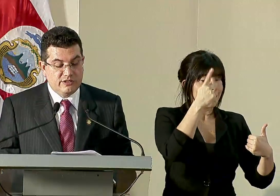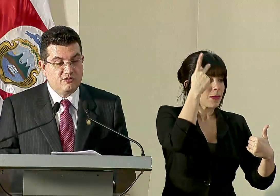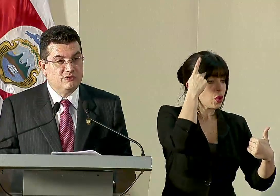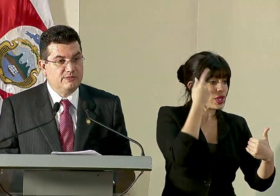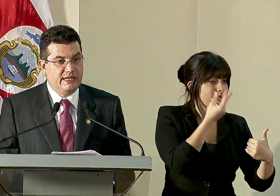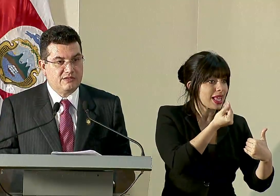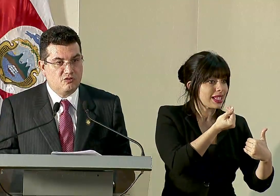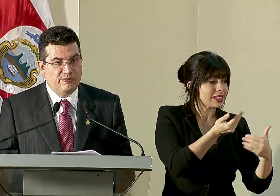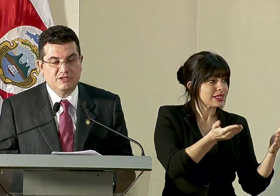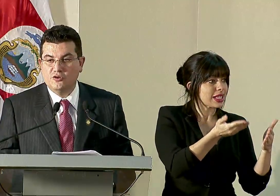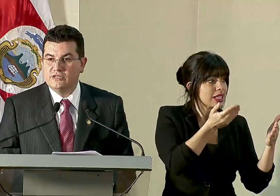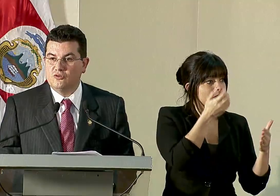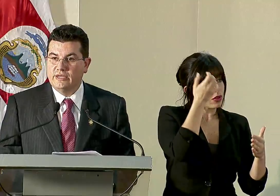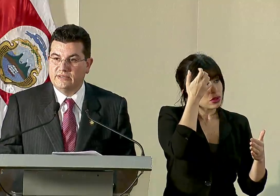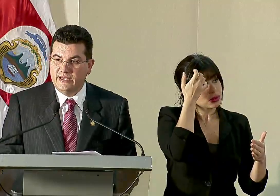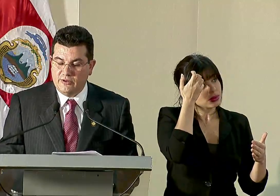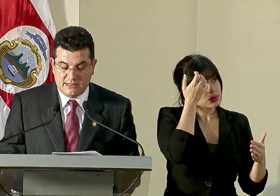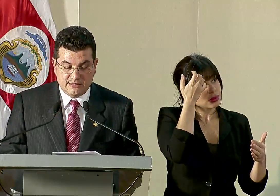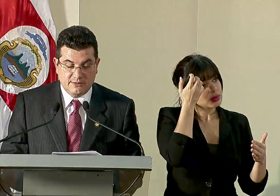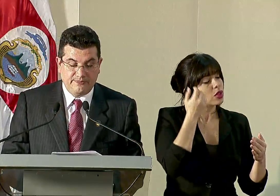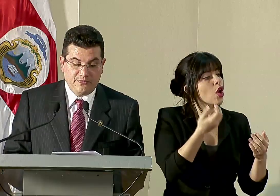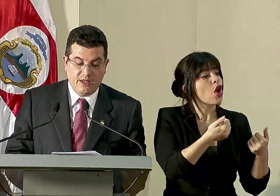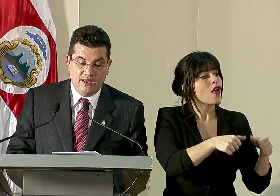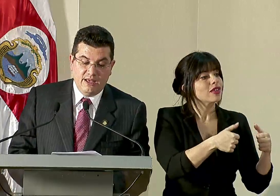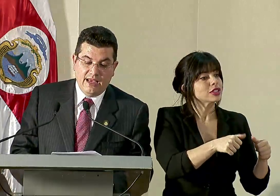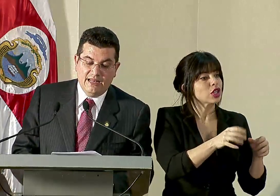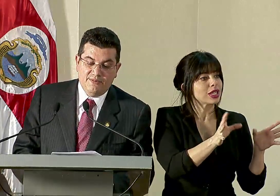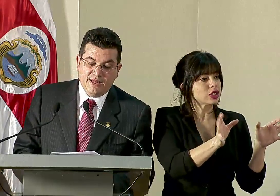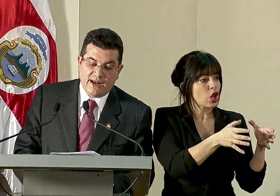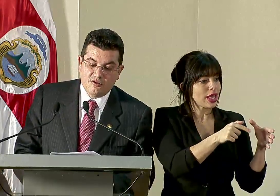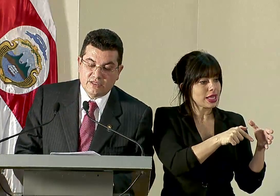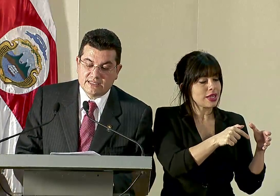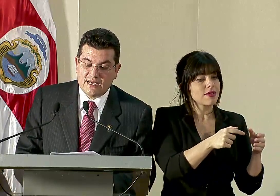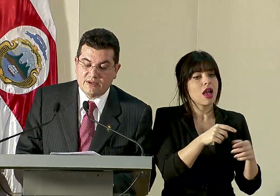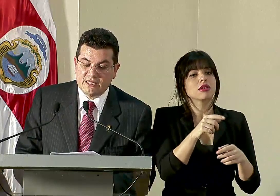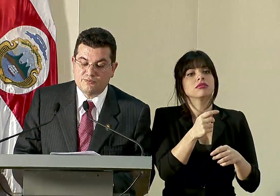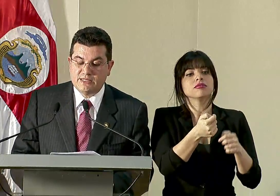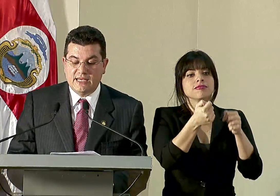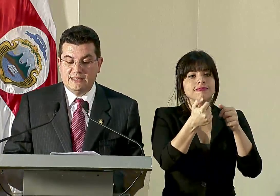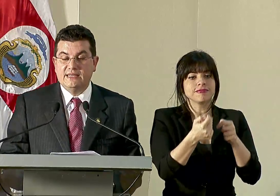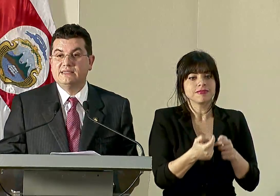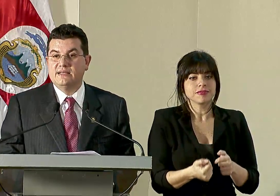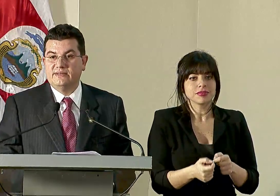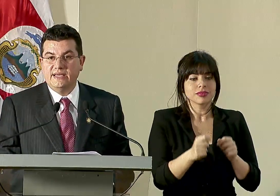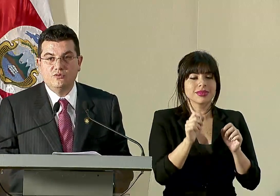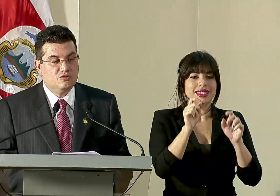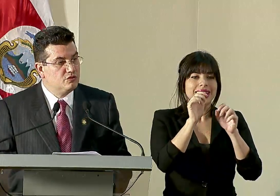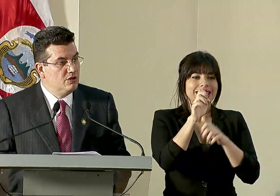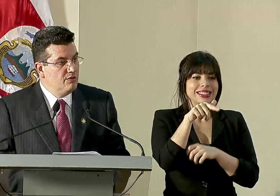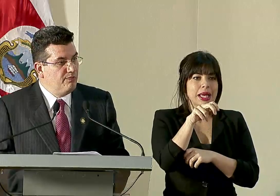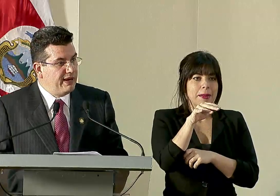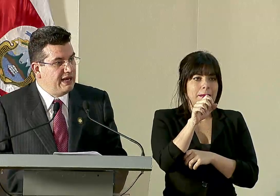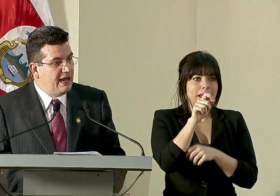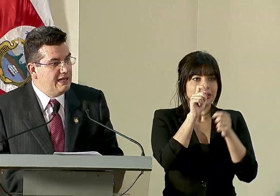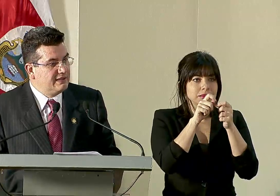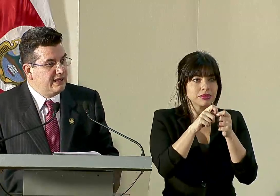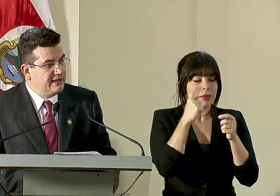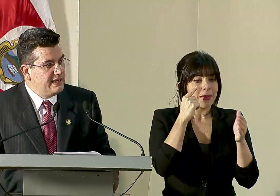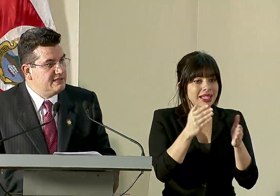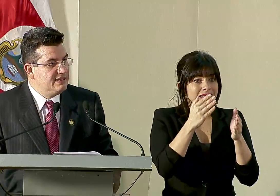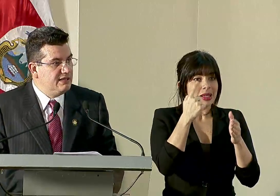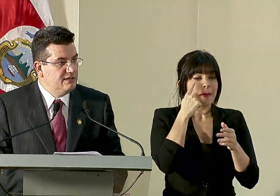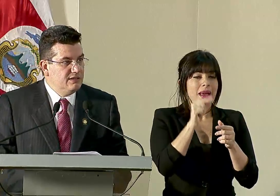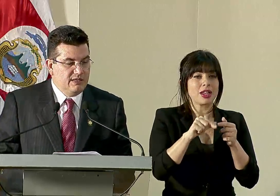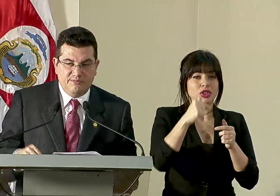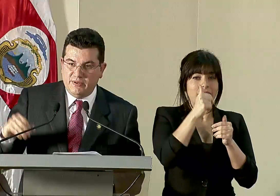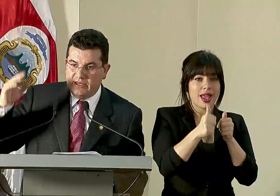incentivos de las convenciones colectivas, eliminar los esquemas especiales de incentivos para la alta